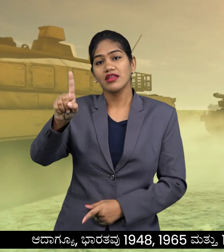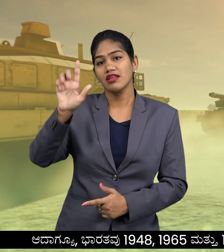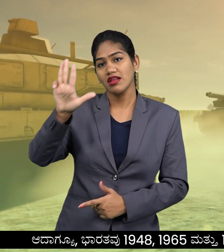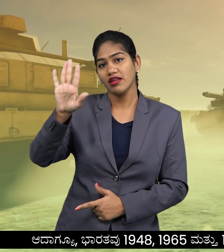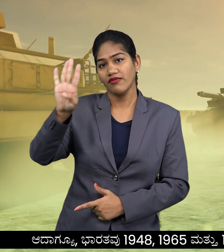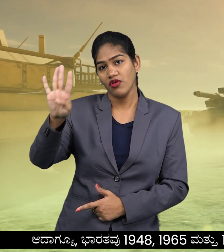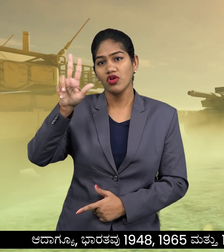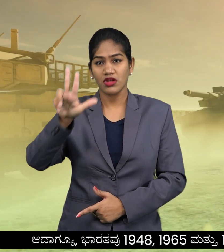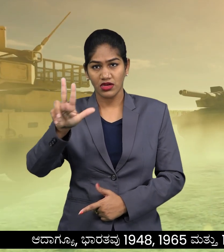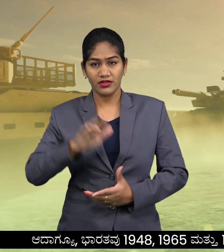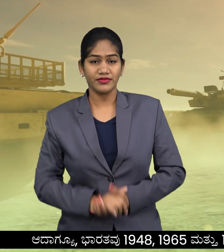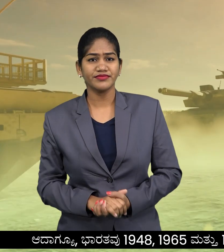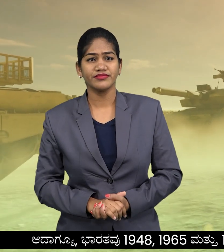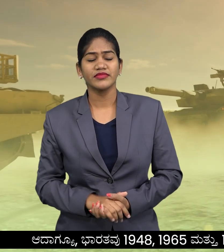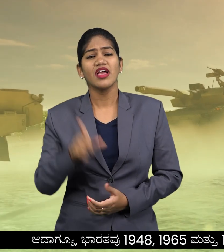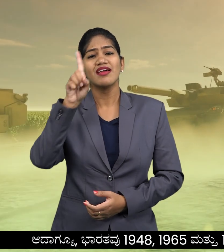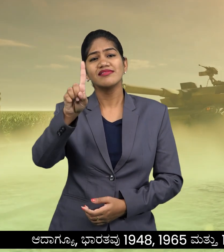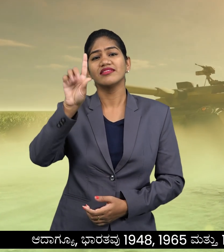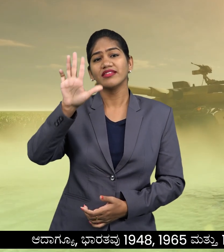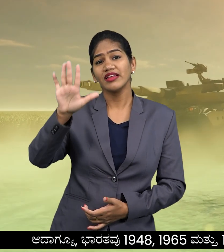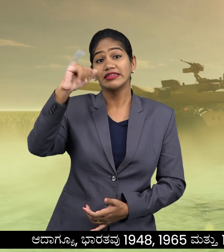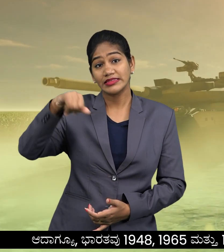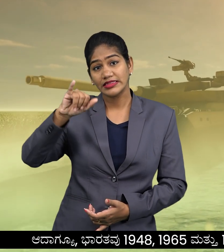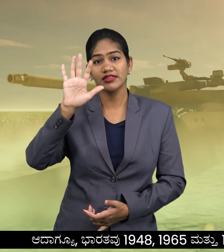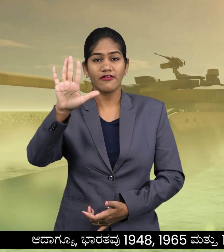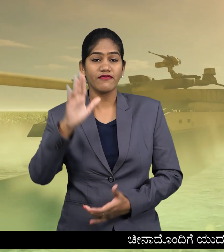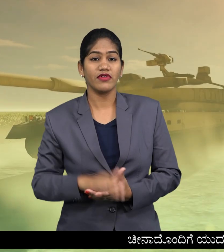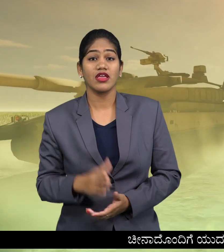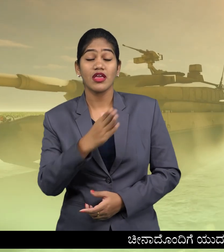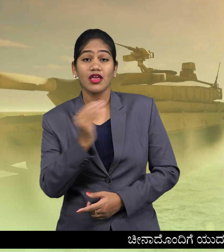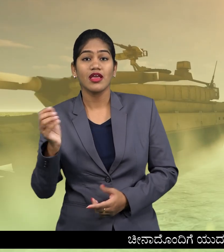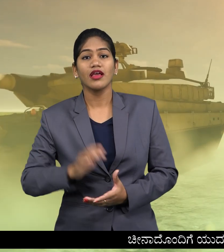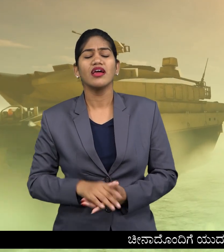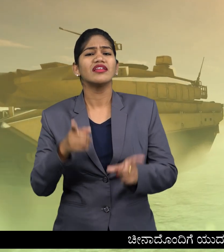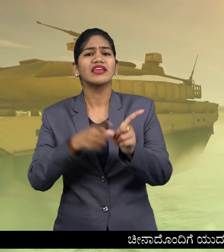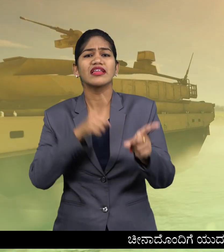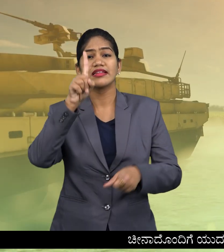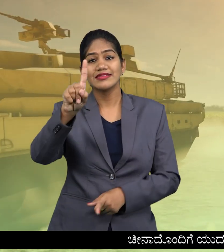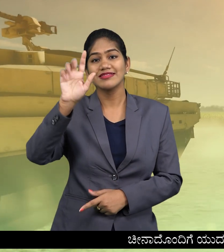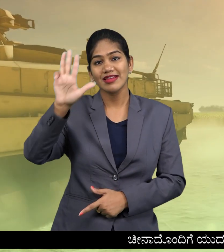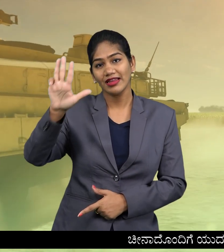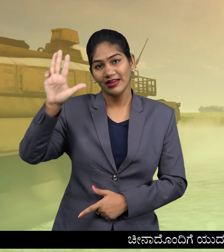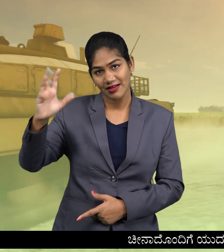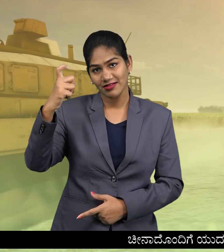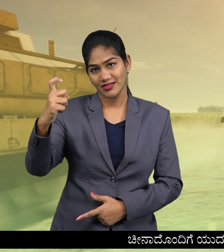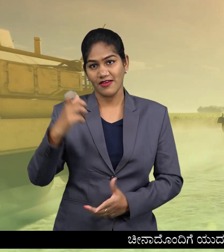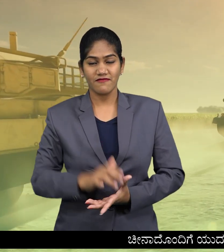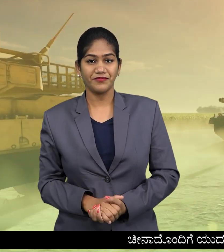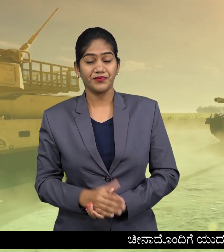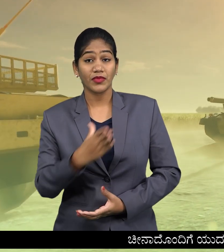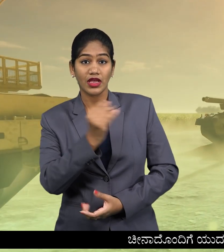1997ರಲ್ಲಿ ಪಾಕಿಸ್ತಾನದೊಂದಿಗೆ ಮತ್ತು 1962ರಲ್ಲಿ ಚೀನಾದೊಂದಿಗೆ ಯುದ್ಧಗಳನ್ನು ಎದುರಿಸಬೇಕಾಯಿತು.